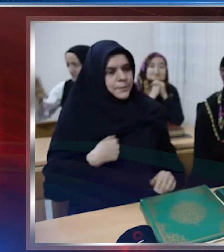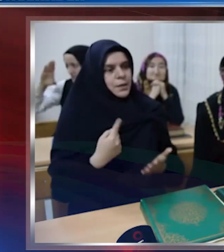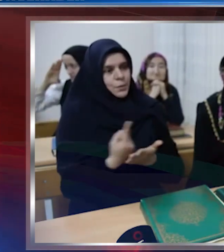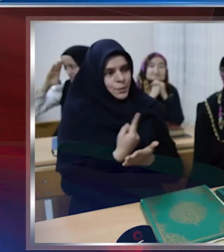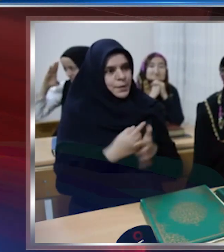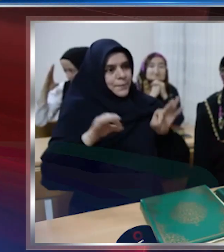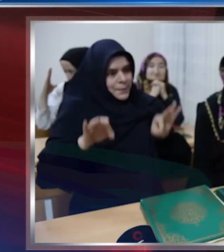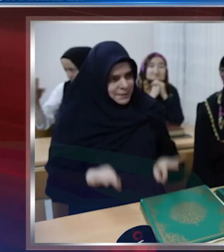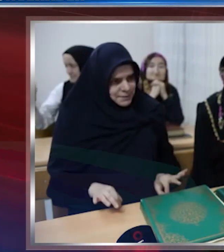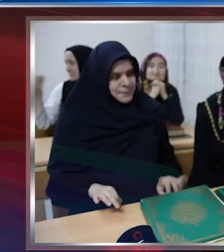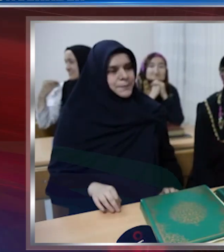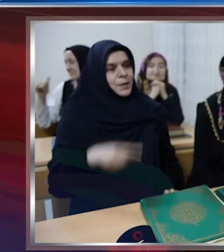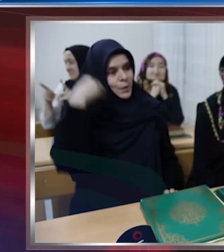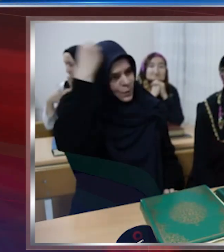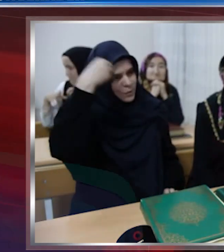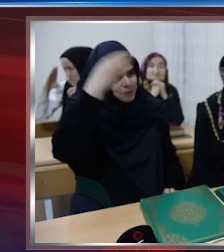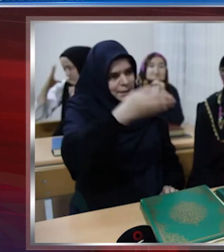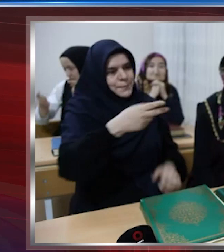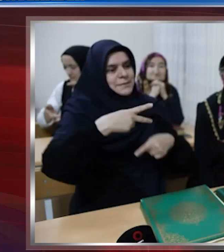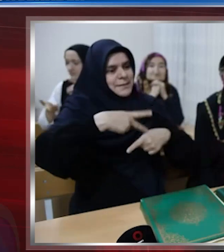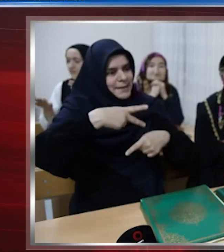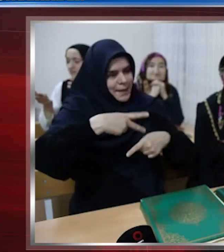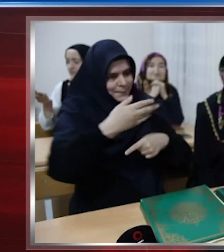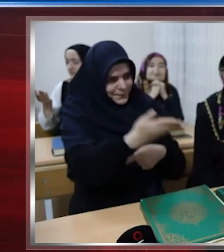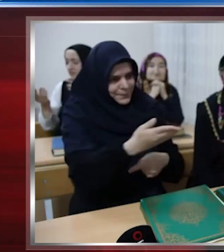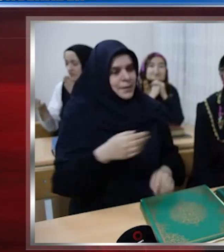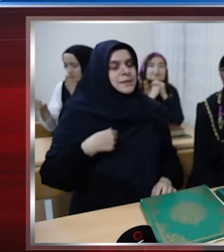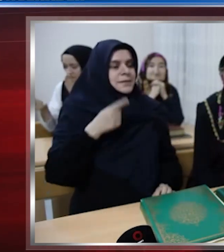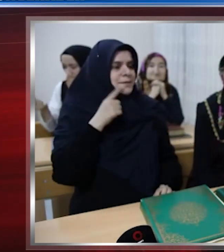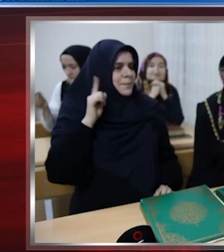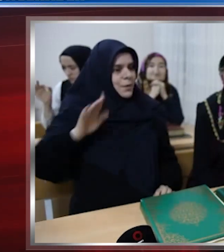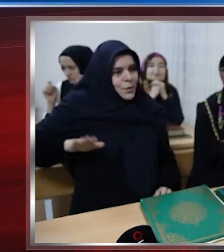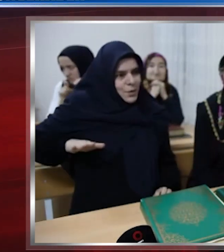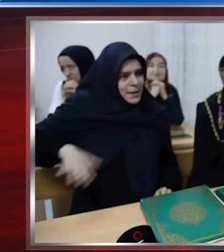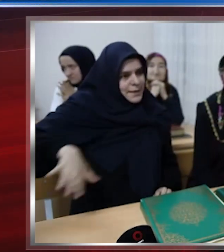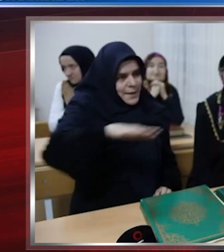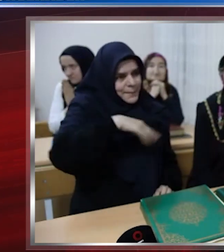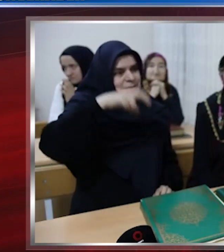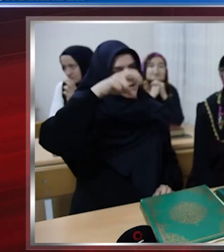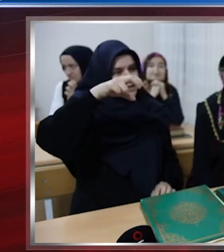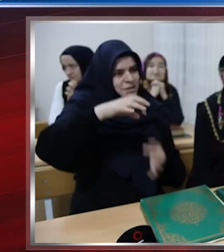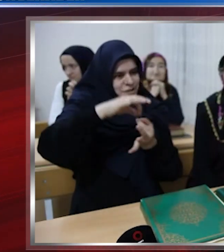Bay. Ben Kur'an öğrenmeye geldim Zeynep Hoca'dan.